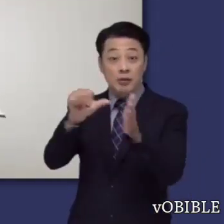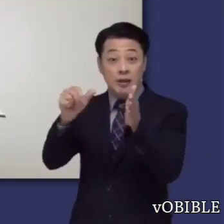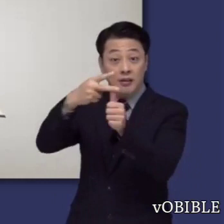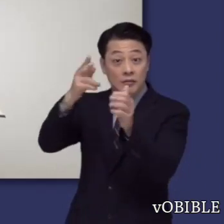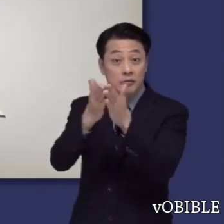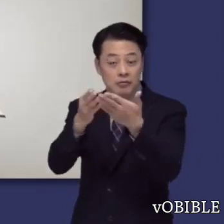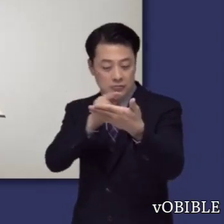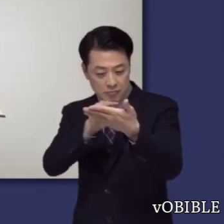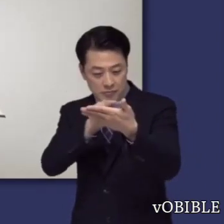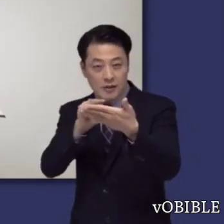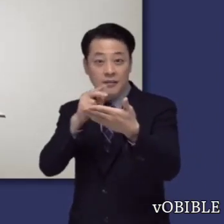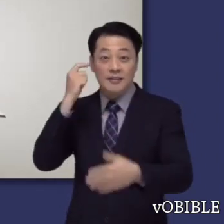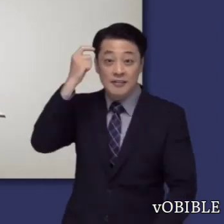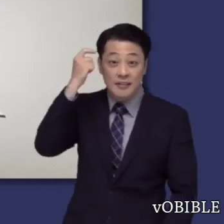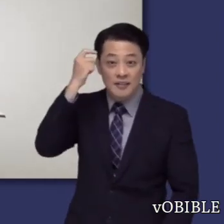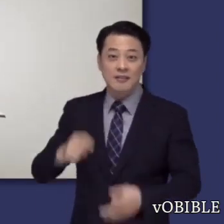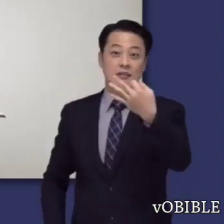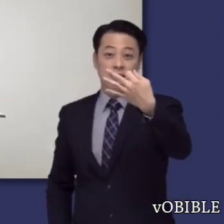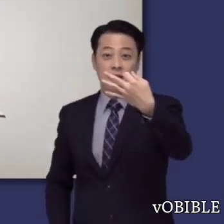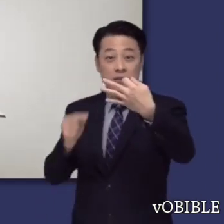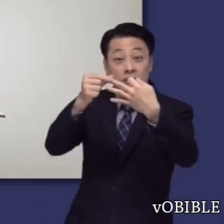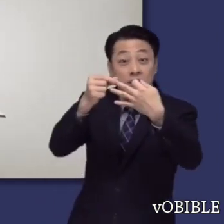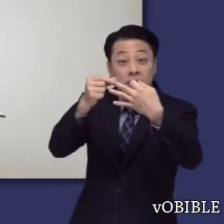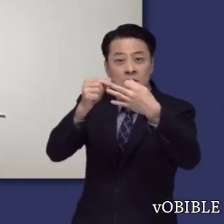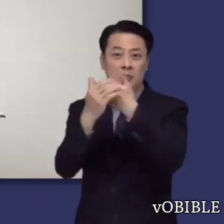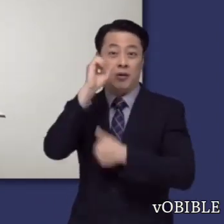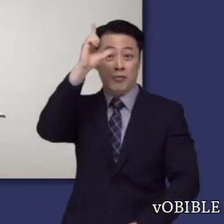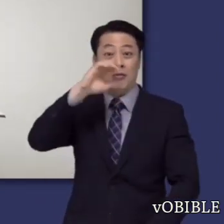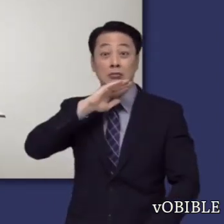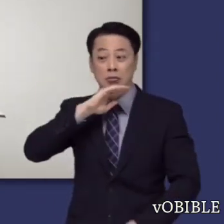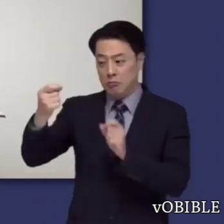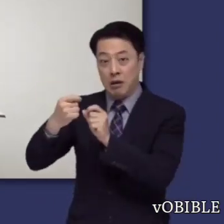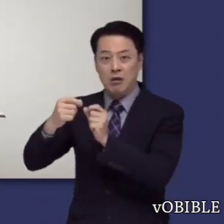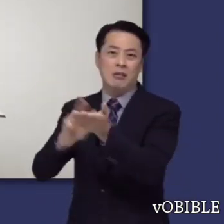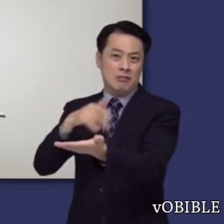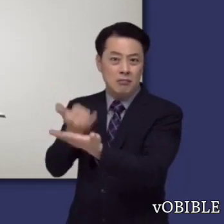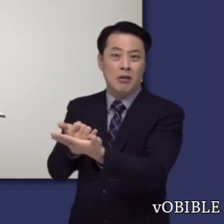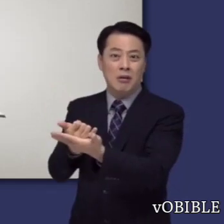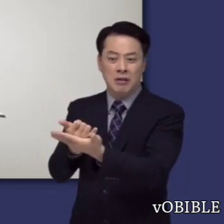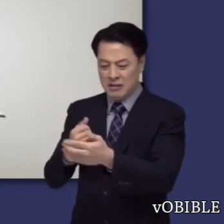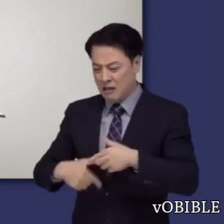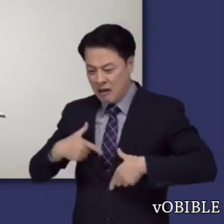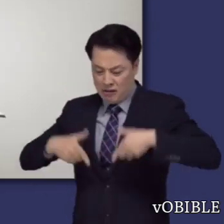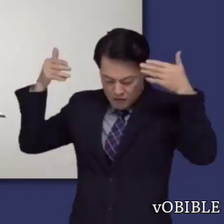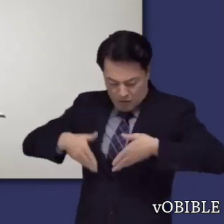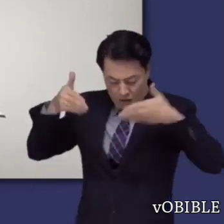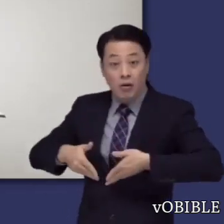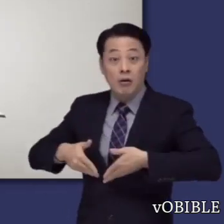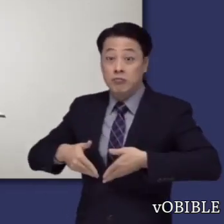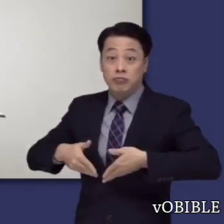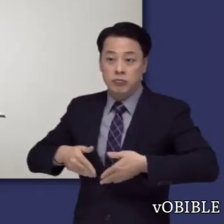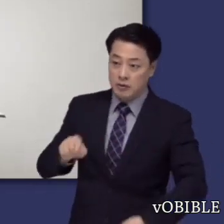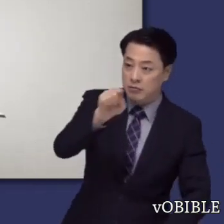你读提摩太后书时请留意，保罗虽然知道自己即将被处死，还是非